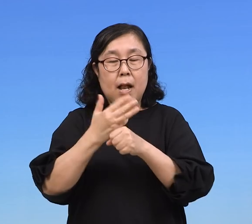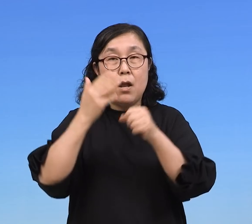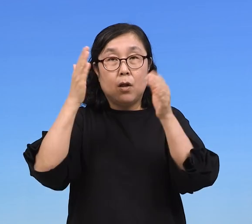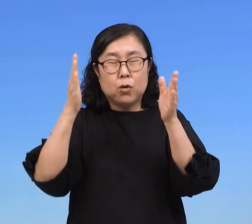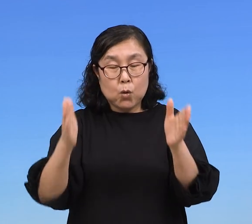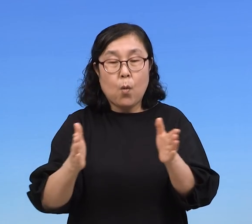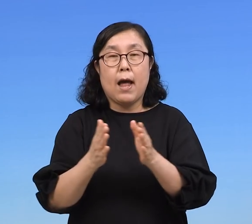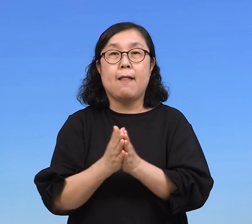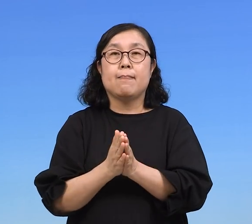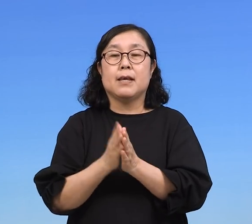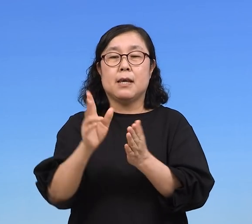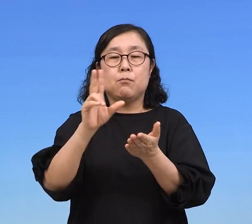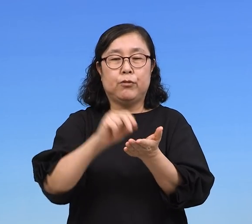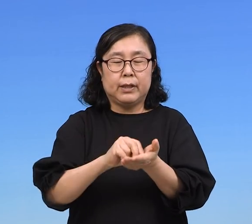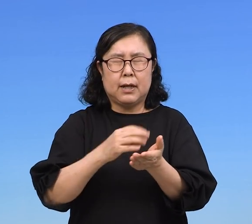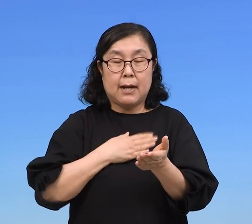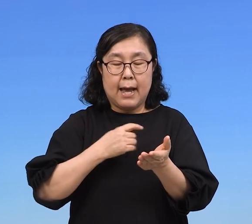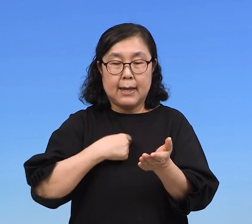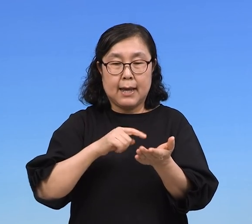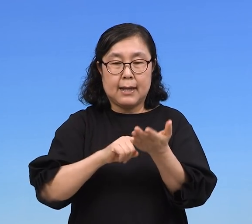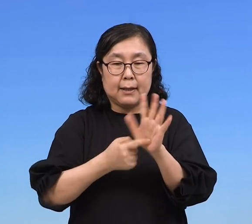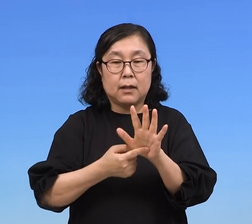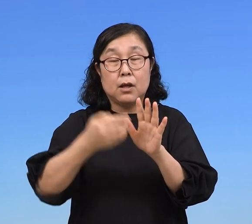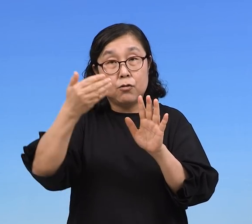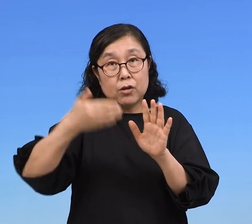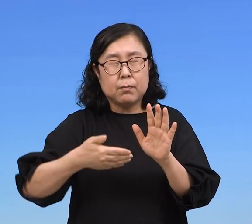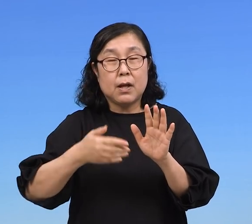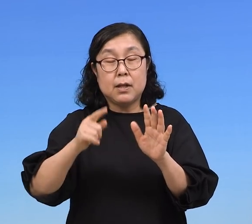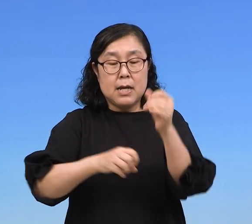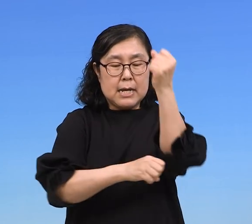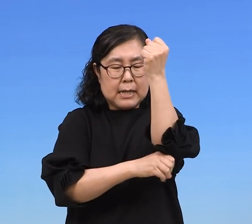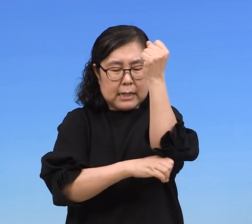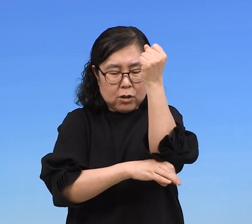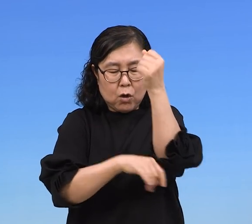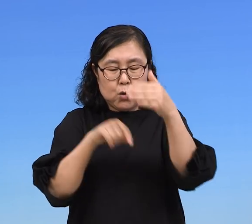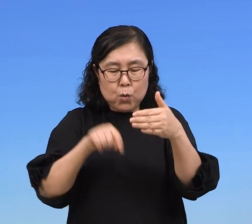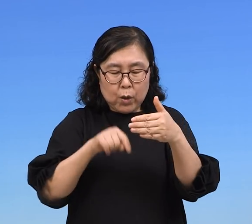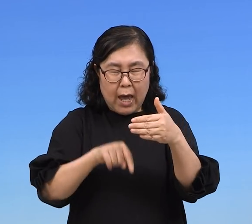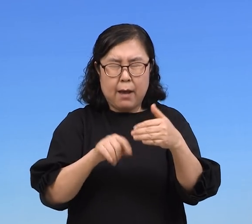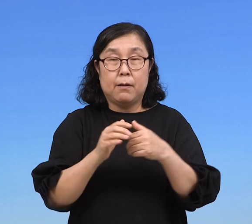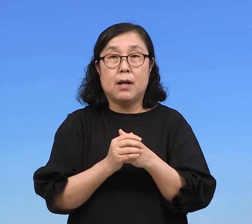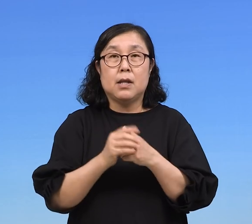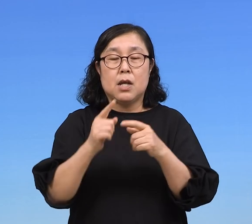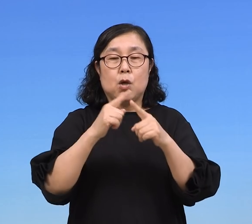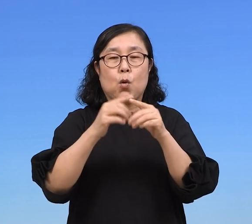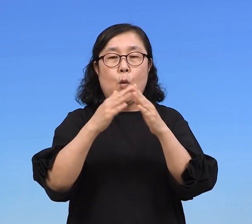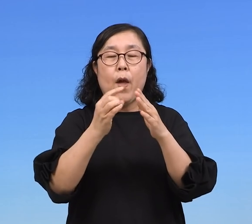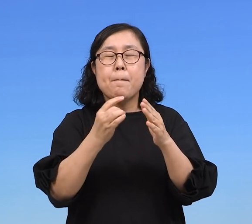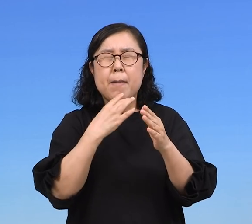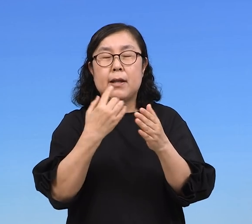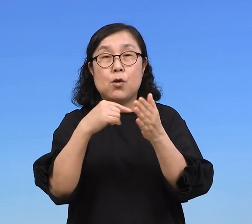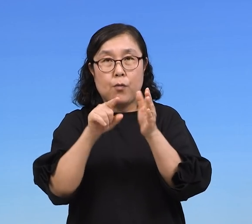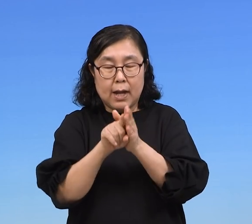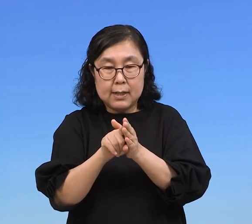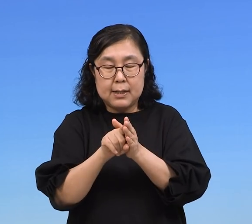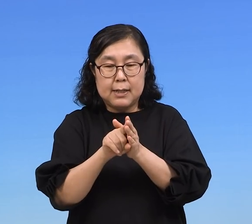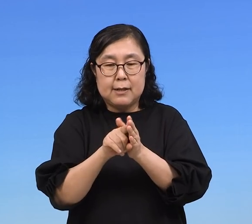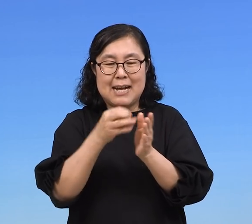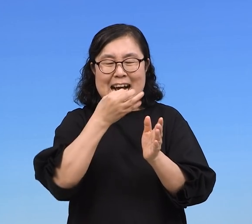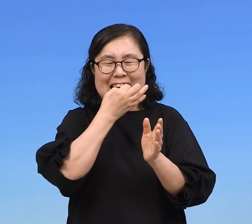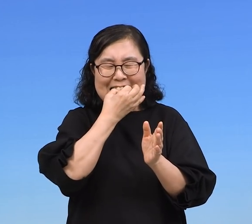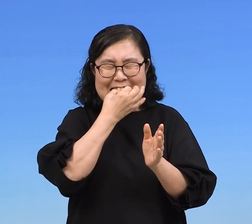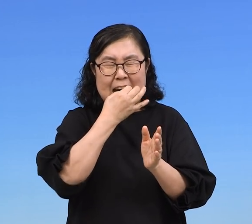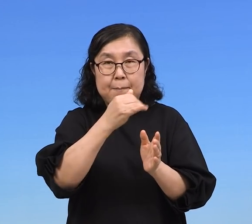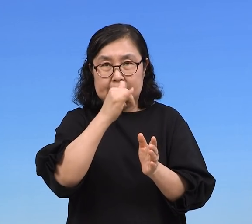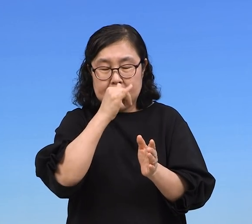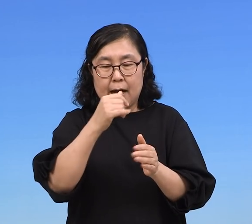네가 굉장히 그럴듯하게 포장을 하고 있지만 네 근원 속에 네 교회만을 위하는